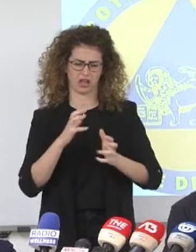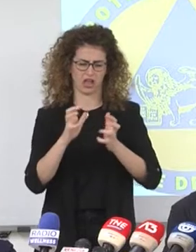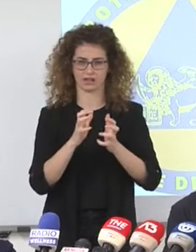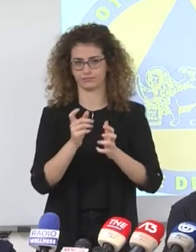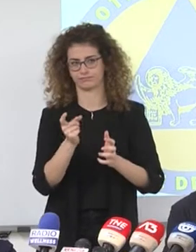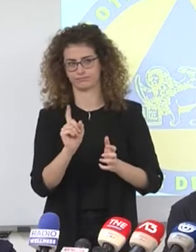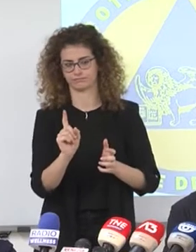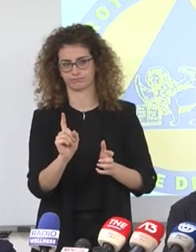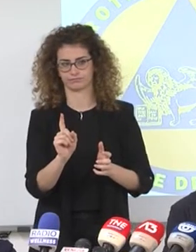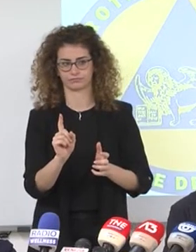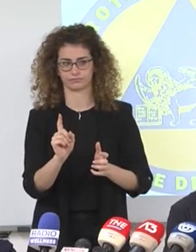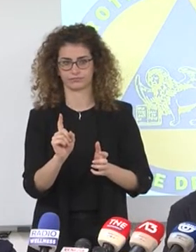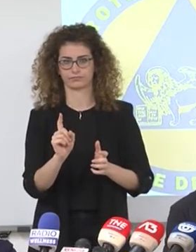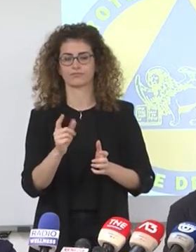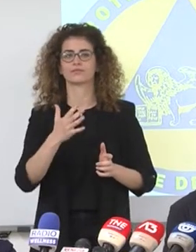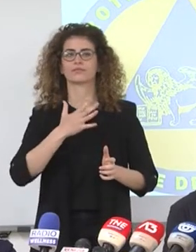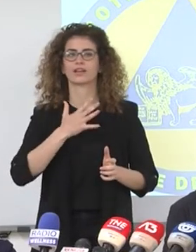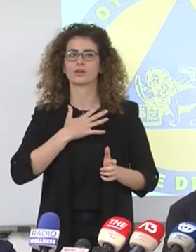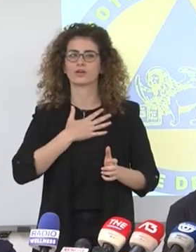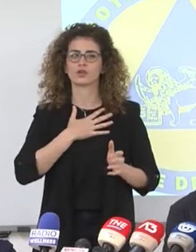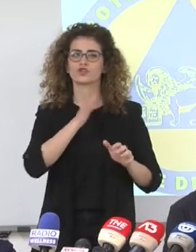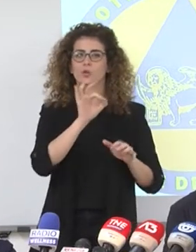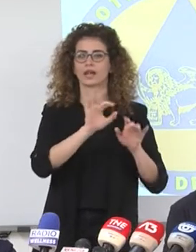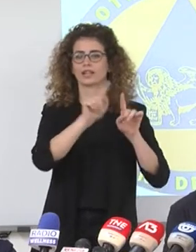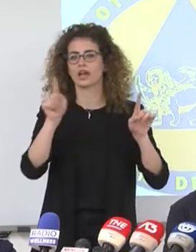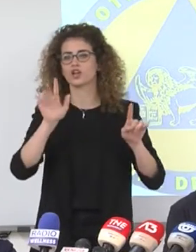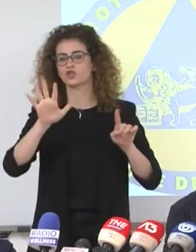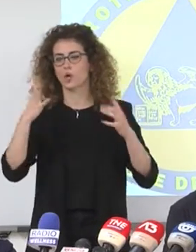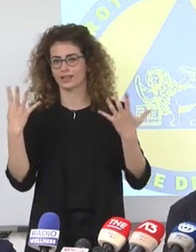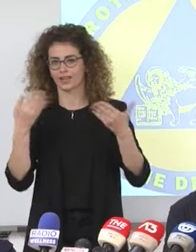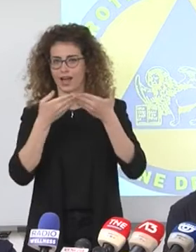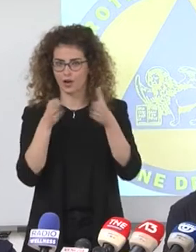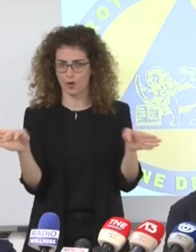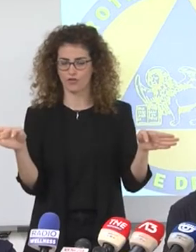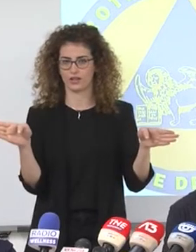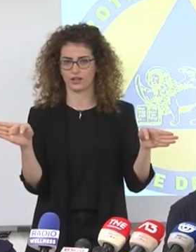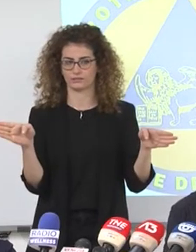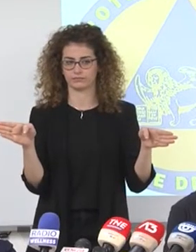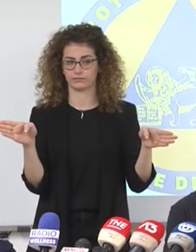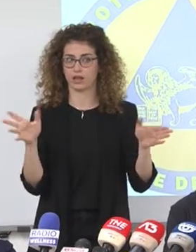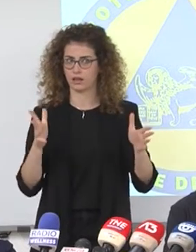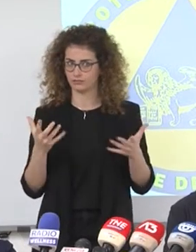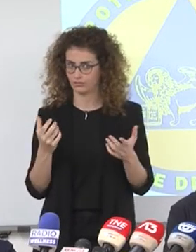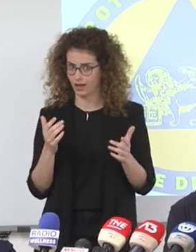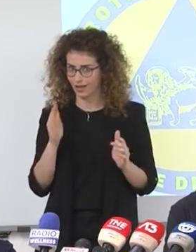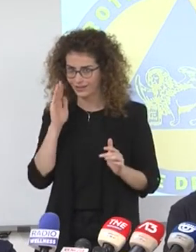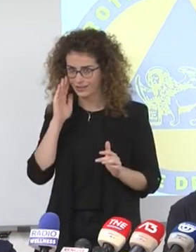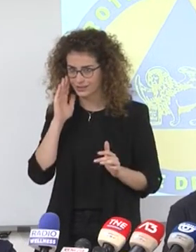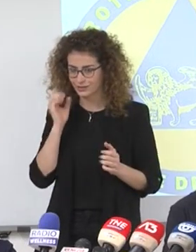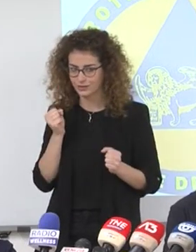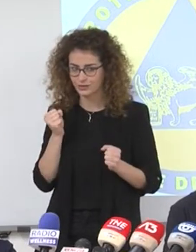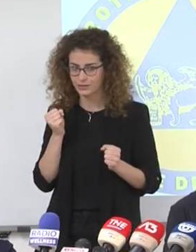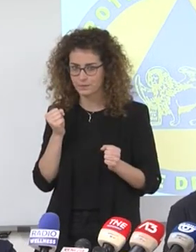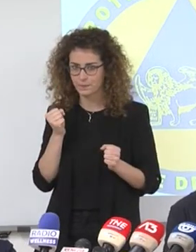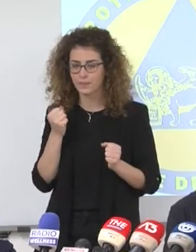casini, apriamo ai 50-59 e apriamo, tenetevi duri,